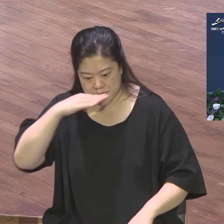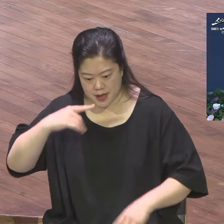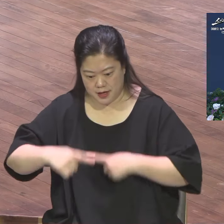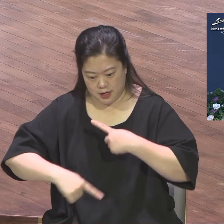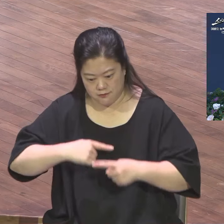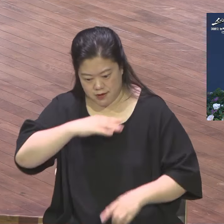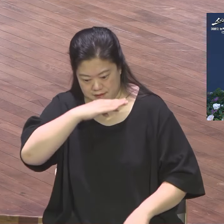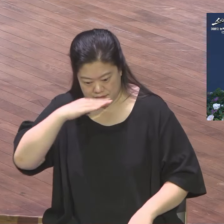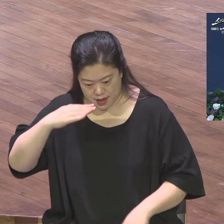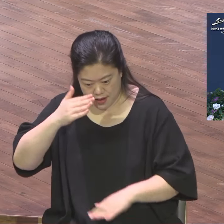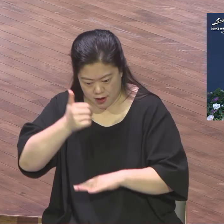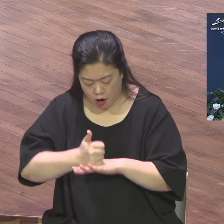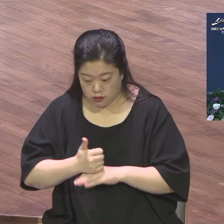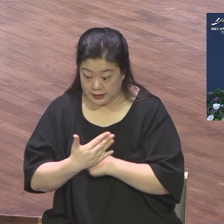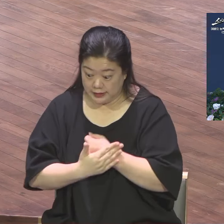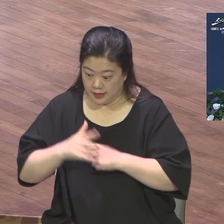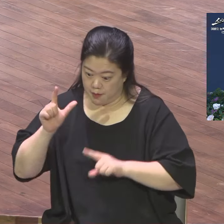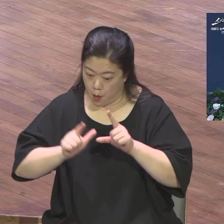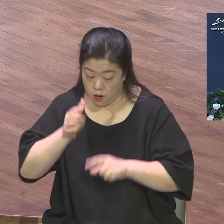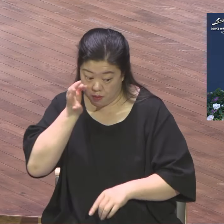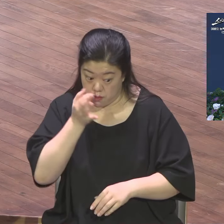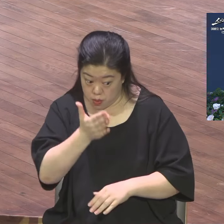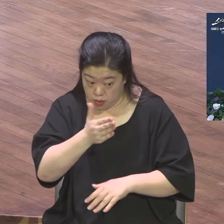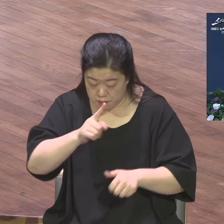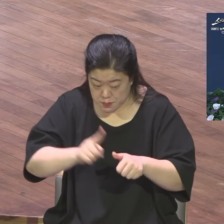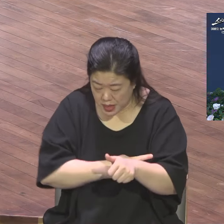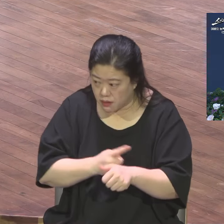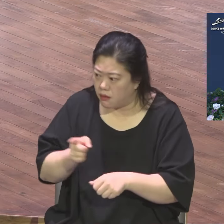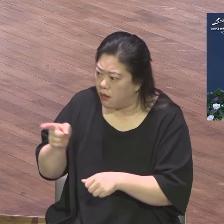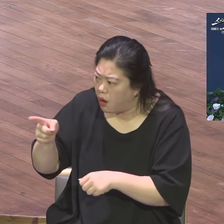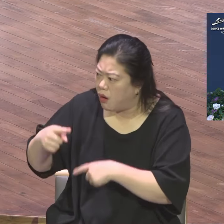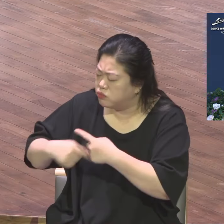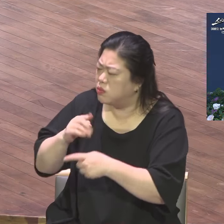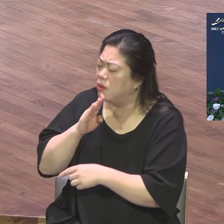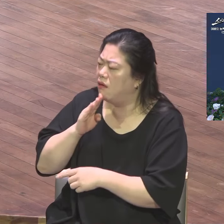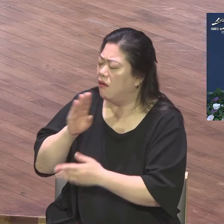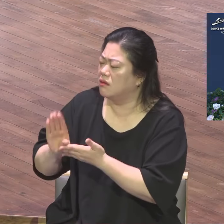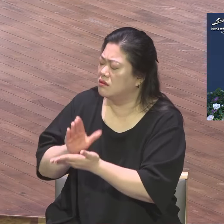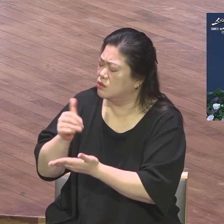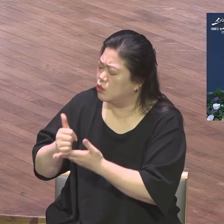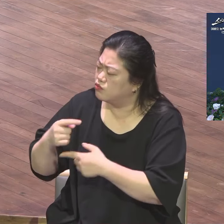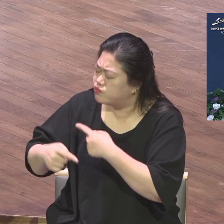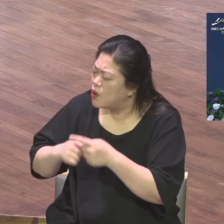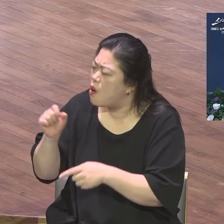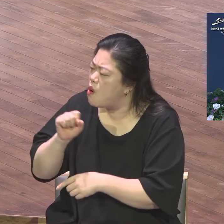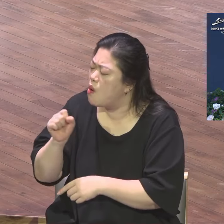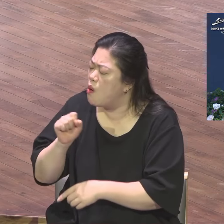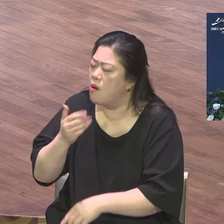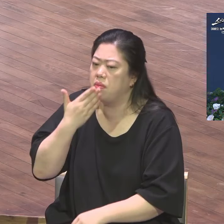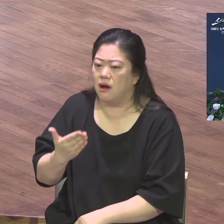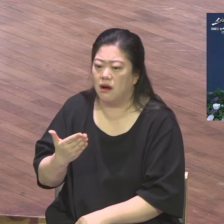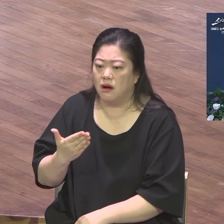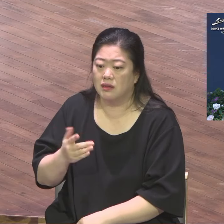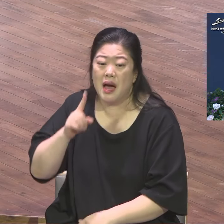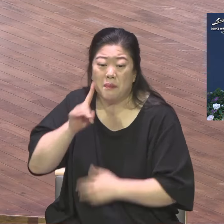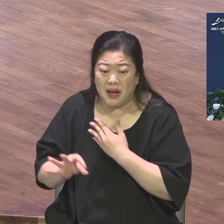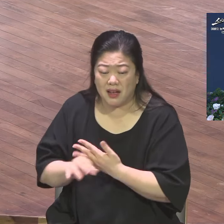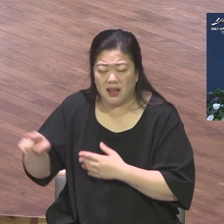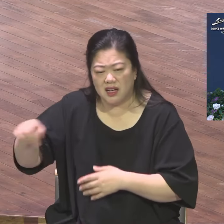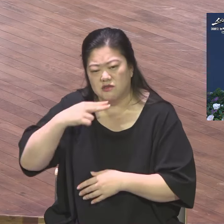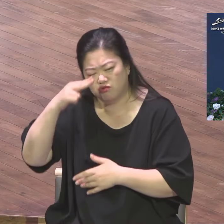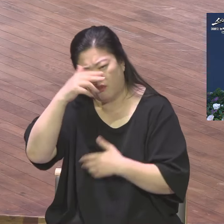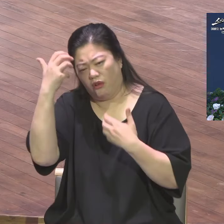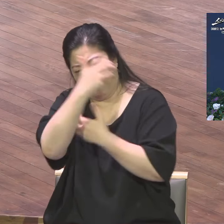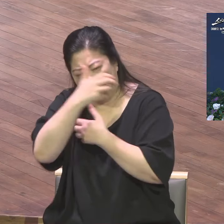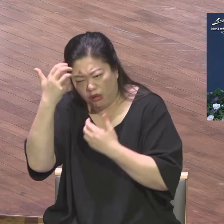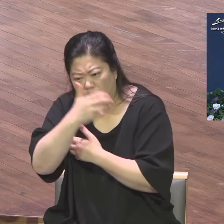절대 예배 성공하지 못하도록. 사단 공기 그거 하나예요. 어차피 구원은 받았는데 못 막았단 말이요. 구원 받아버려서